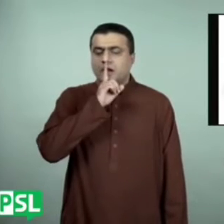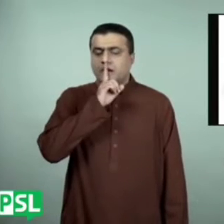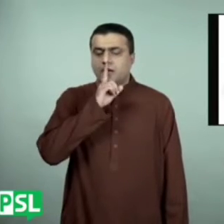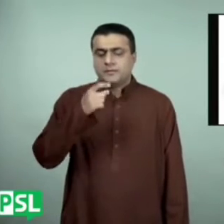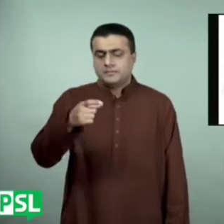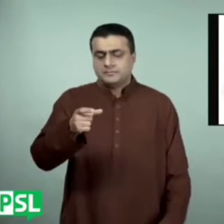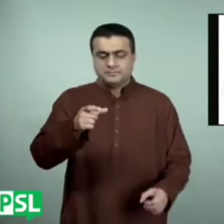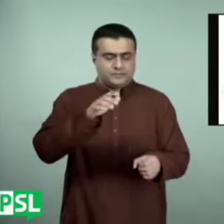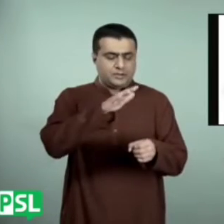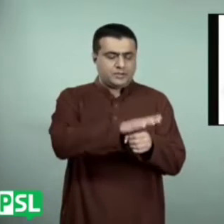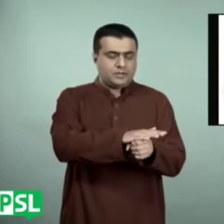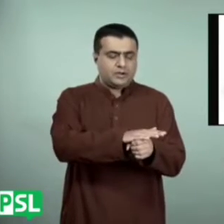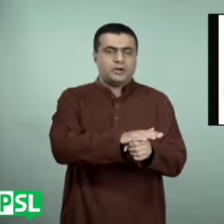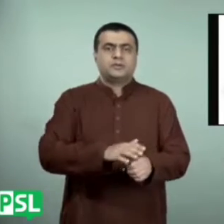گرم کپ لڈز.